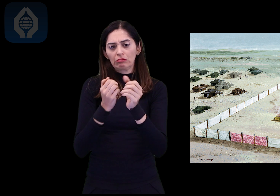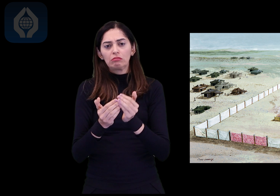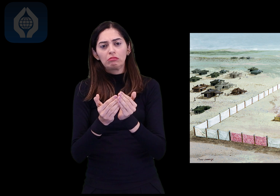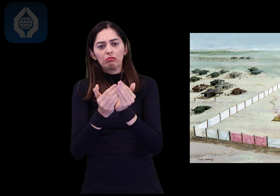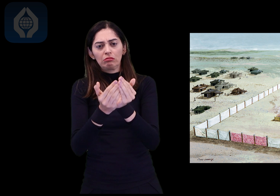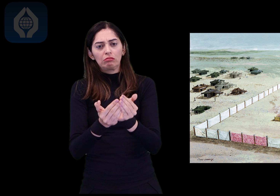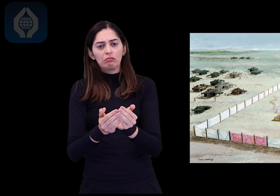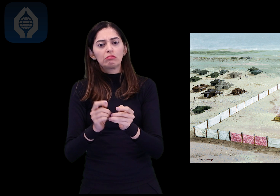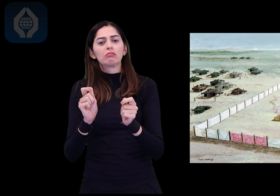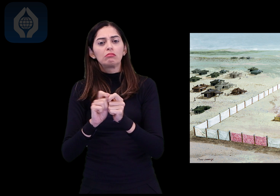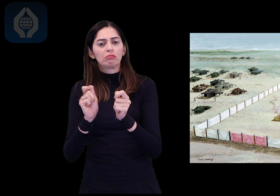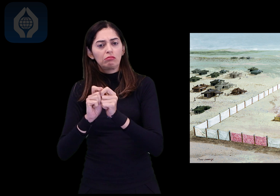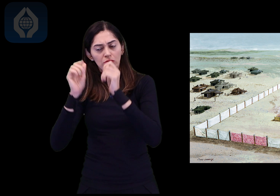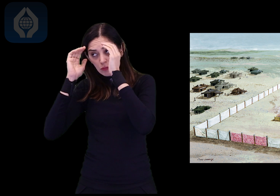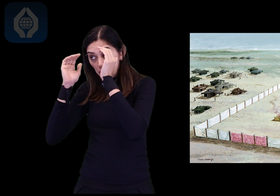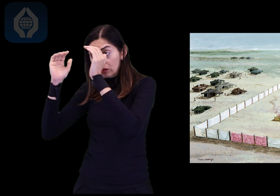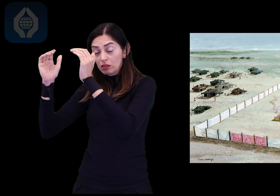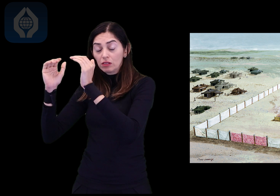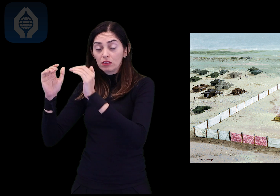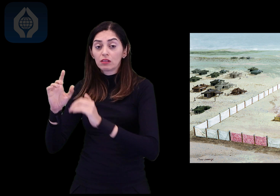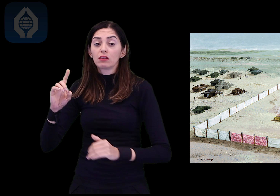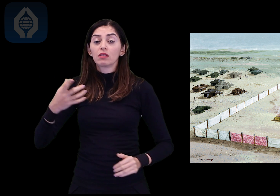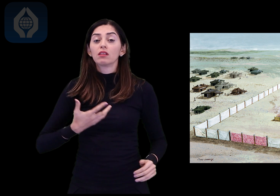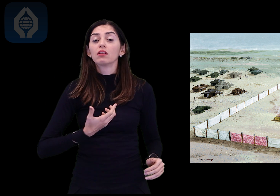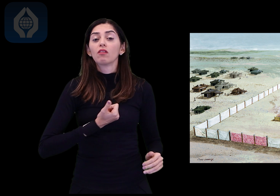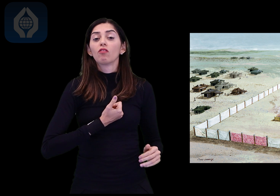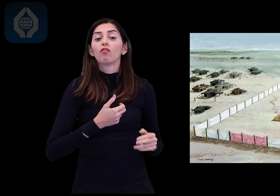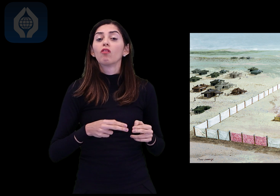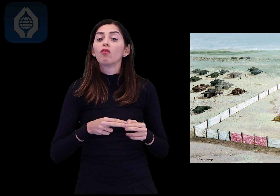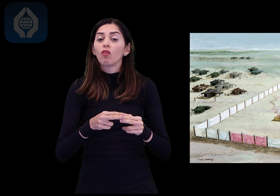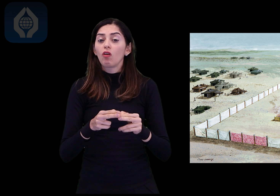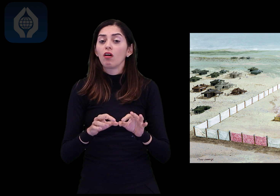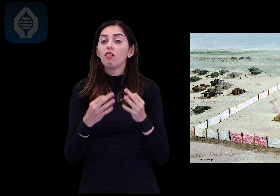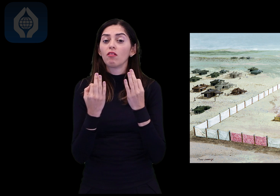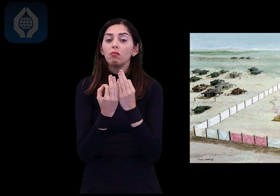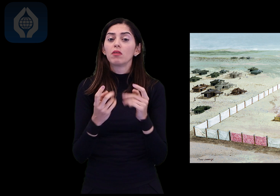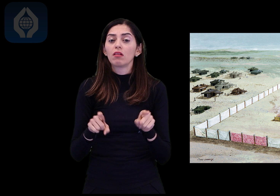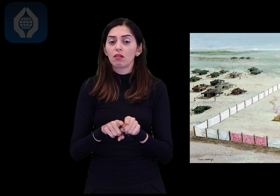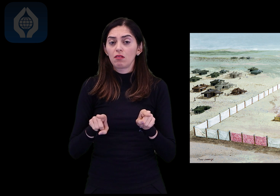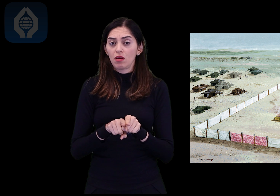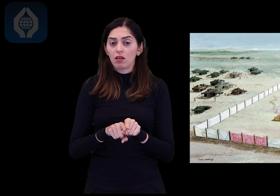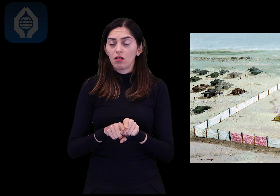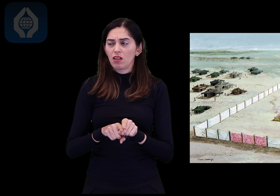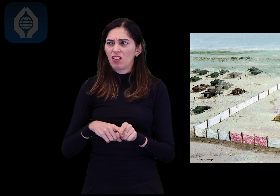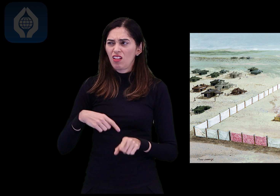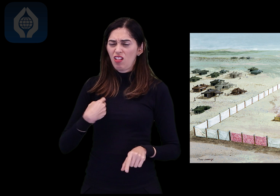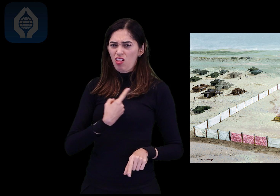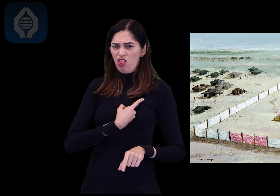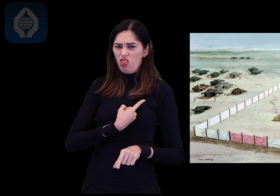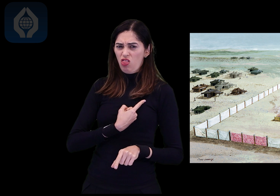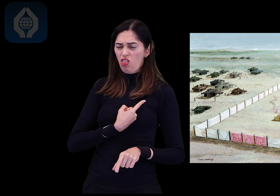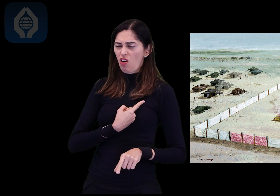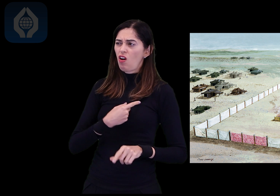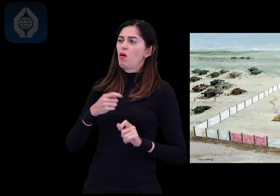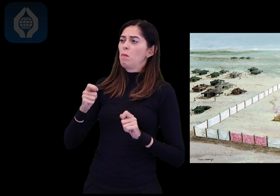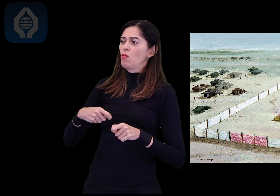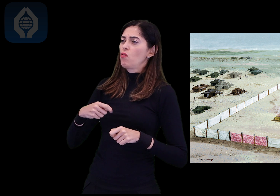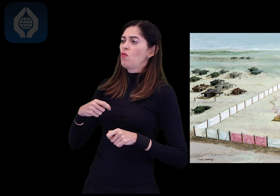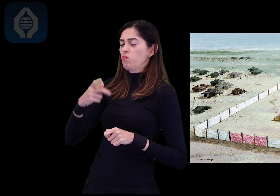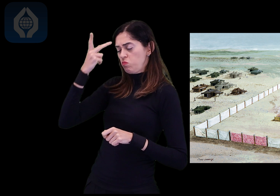e salvou Noé e a sua família. Nós não podemos dizer a Deus qual a maneira certa de chegar a Ele. Devemos